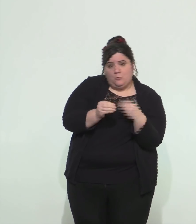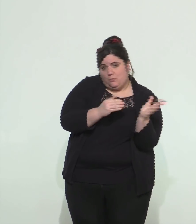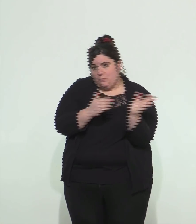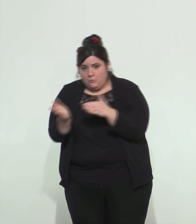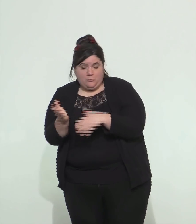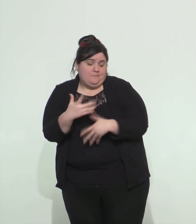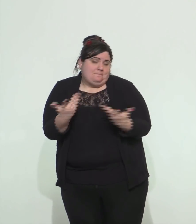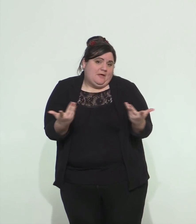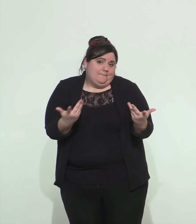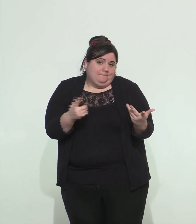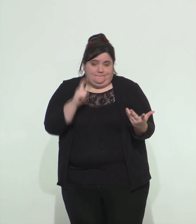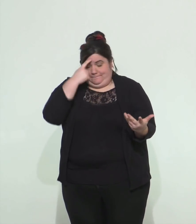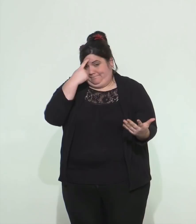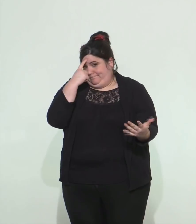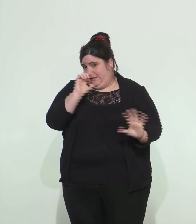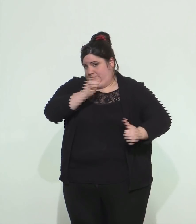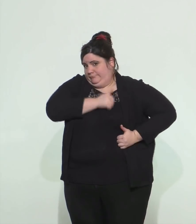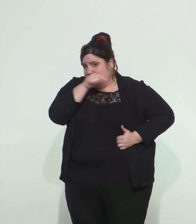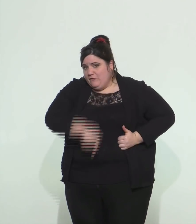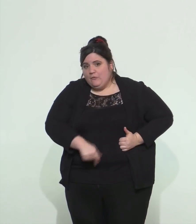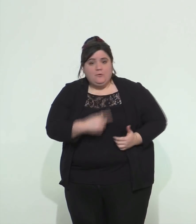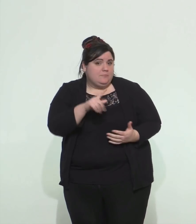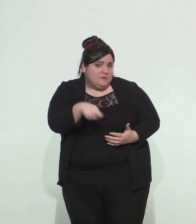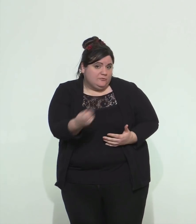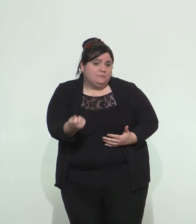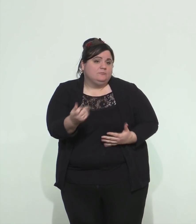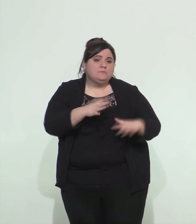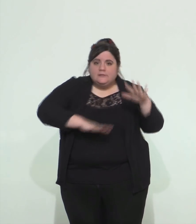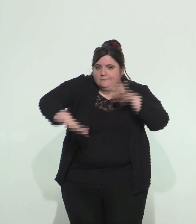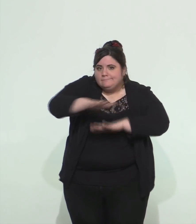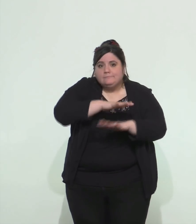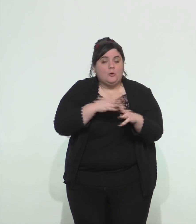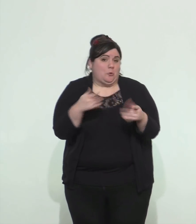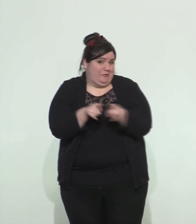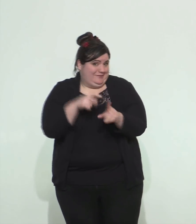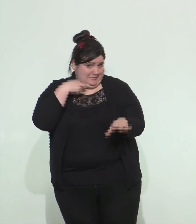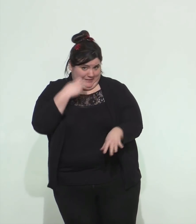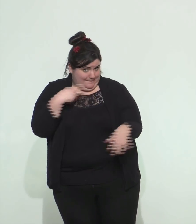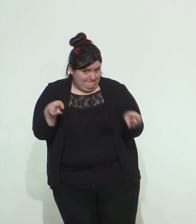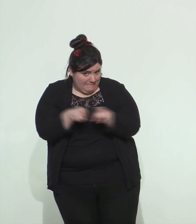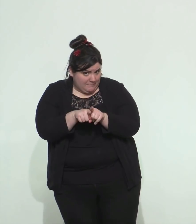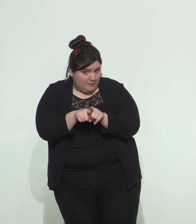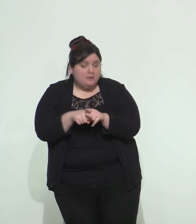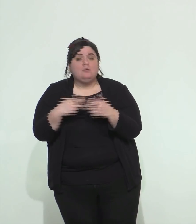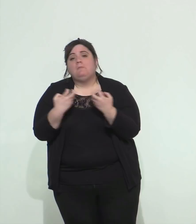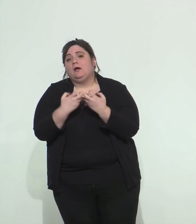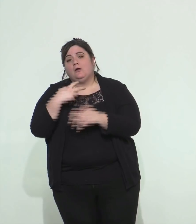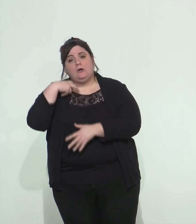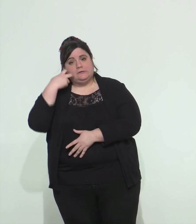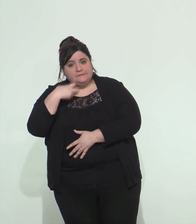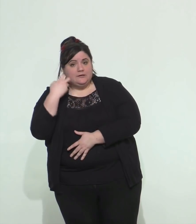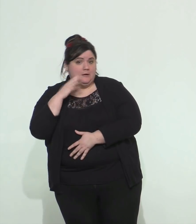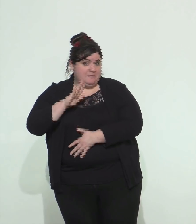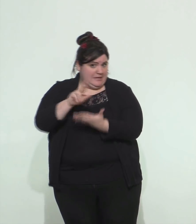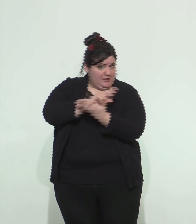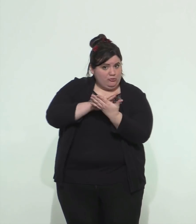effectivement de ces contraintes dans les transports. Vous savez que nous allons aussi adapter les transports dans les trains, qu'ils soient intra-régionaux ou interrégionaux. Là encore,